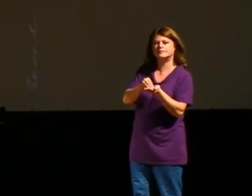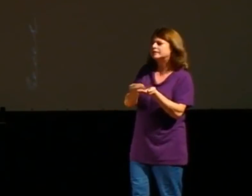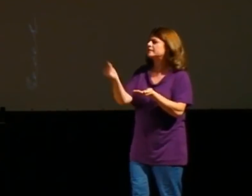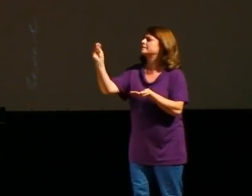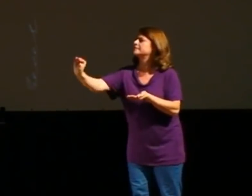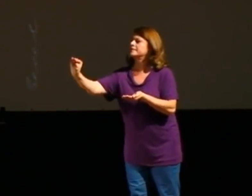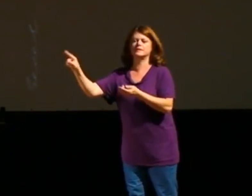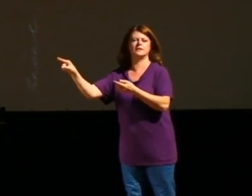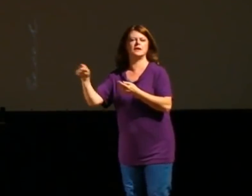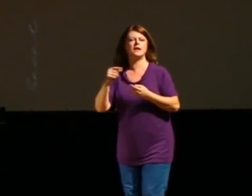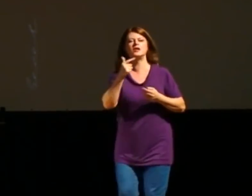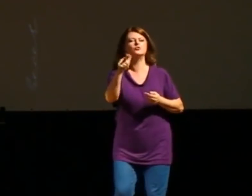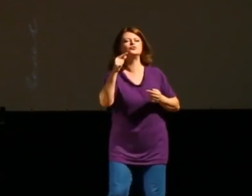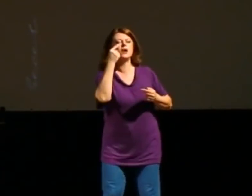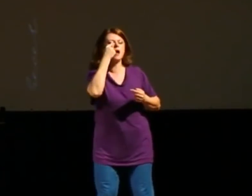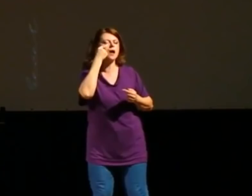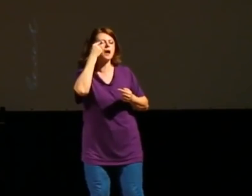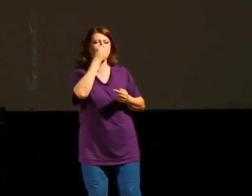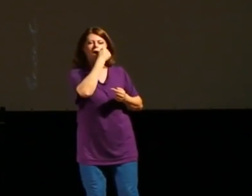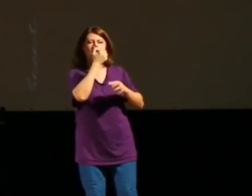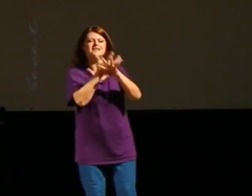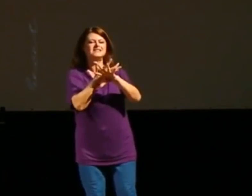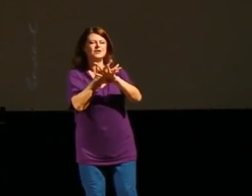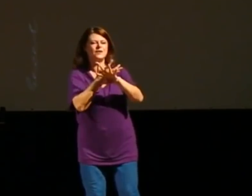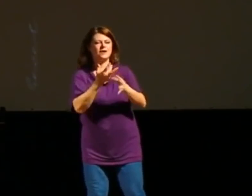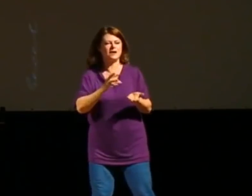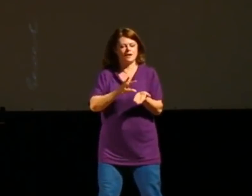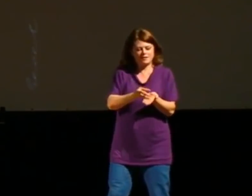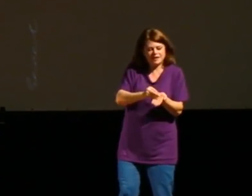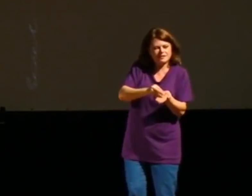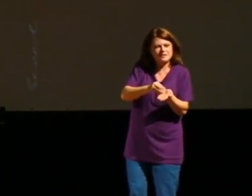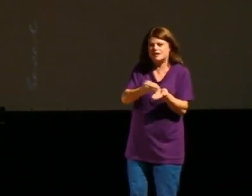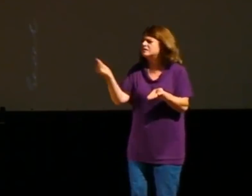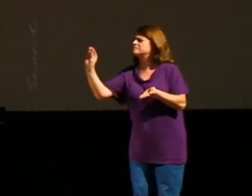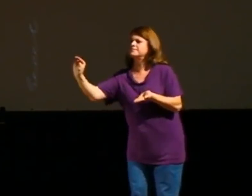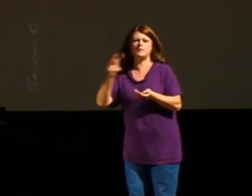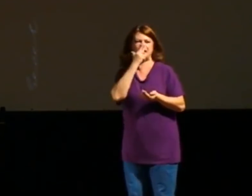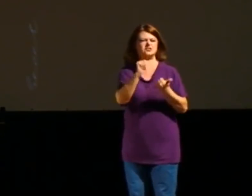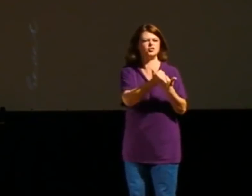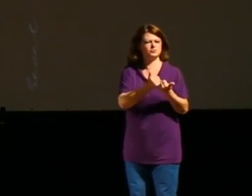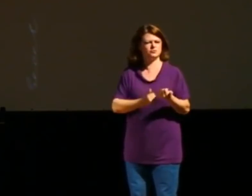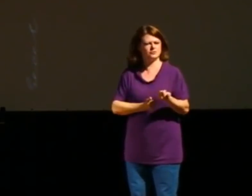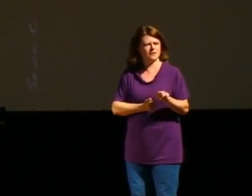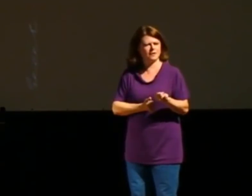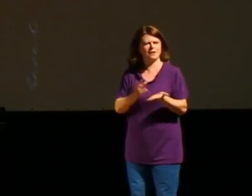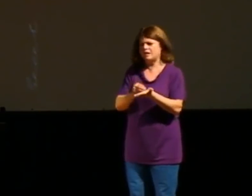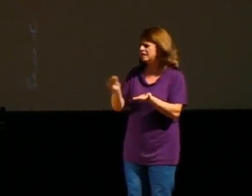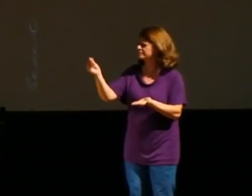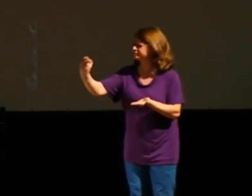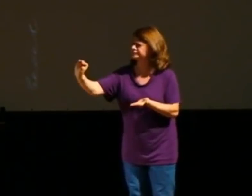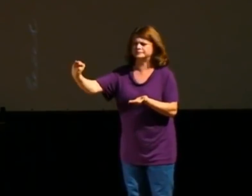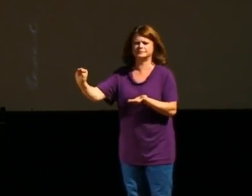assim para o menino: se lava ali no tanque de Siloé. É um lugar ali dentro de Jerusalém mesmo, pertinho. E o moço